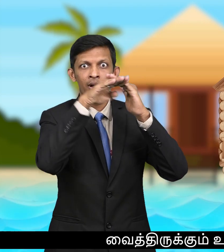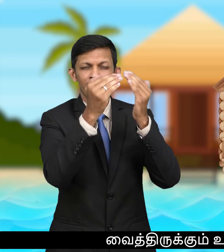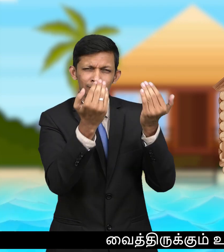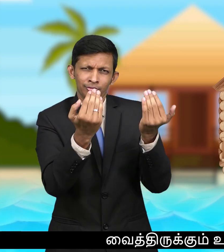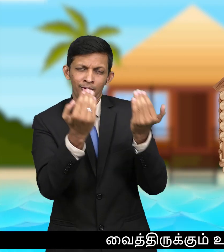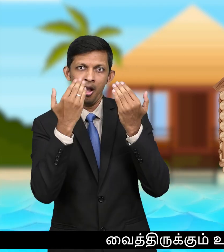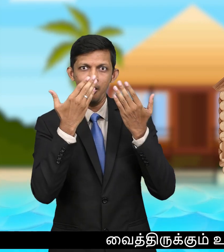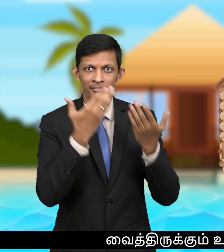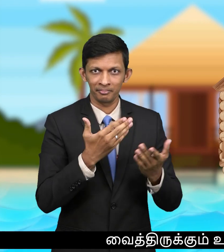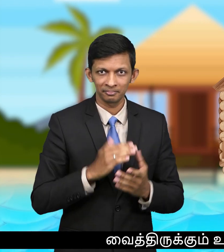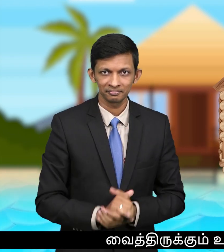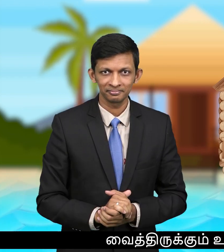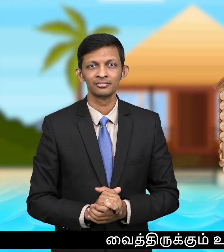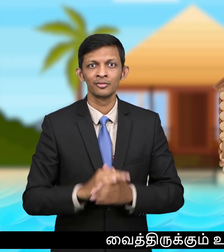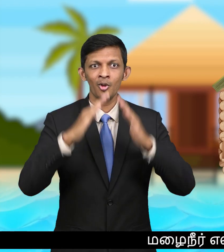மரக்கம்பங்கள்.